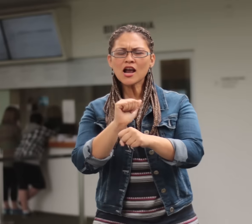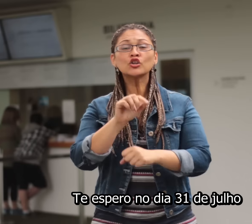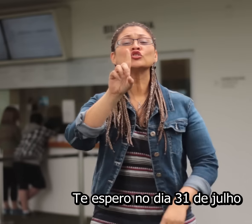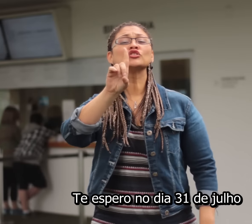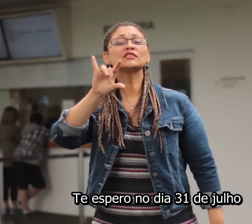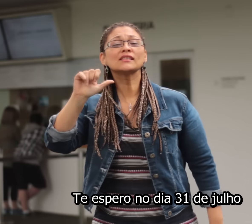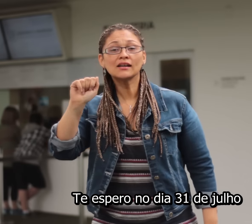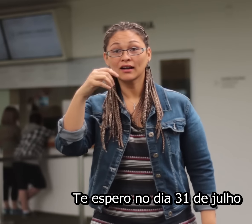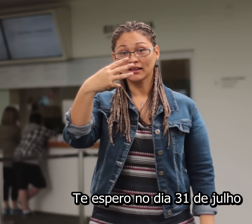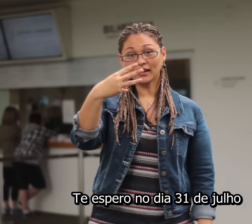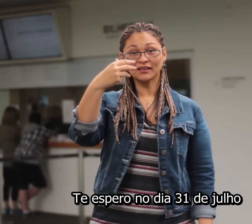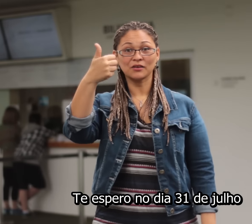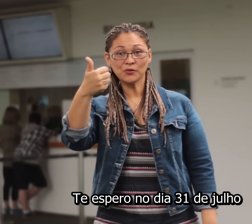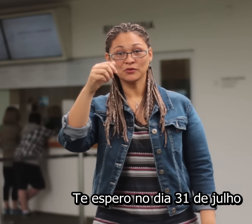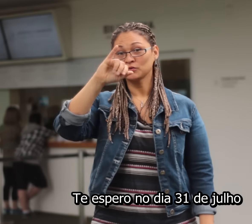Te espero no dia 31 de julho,